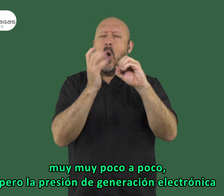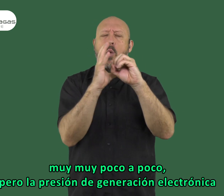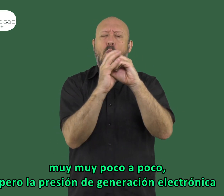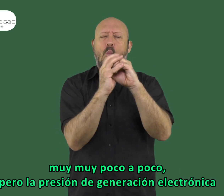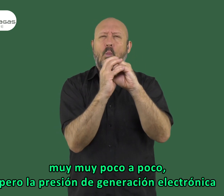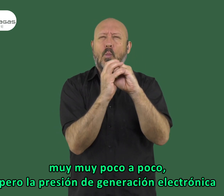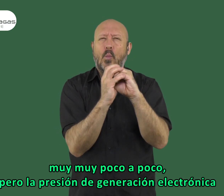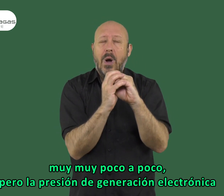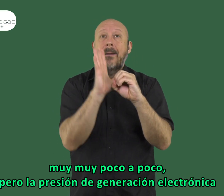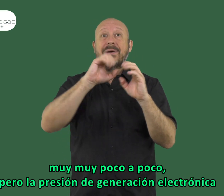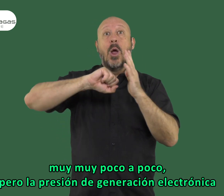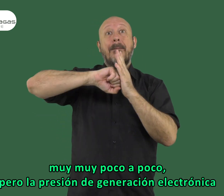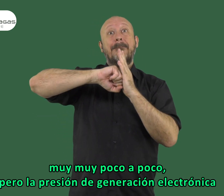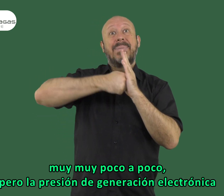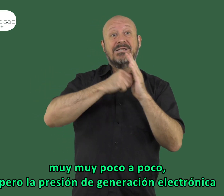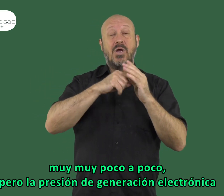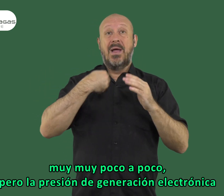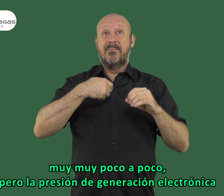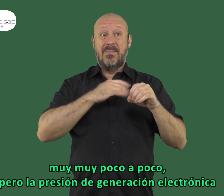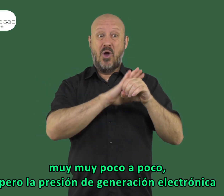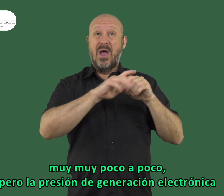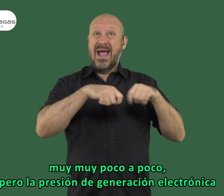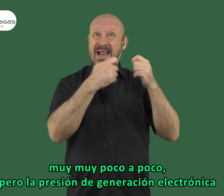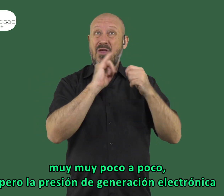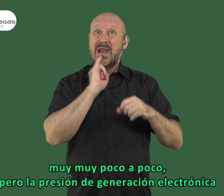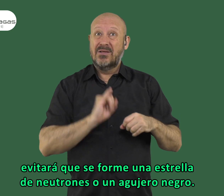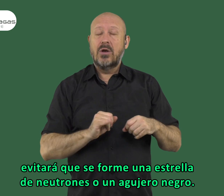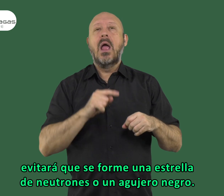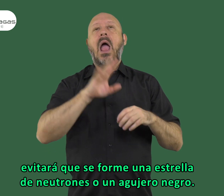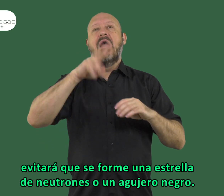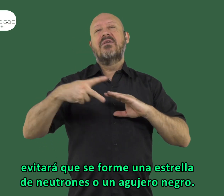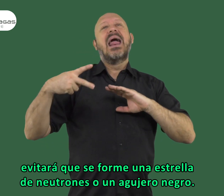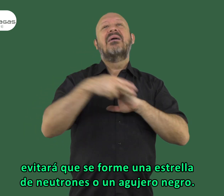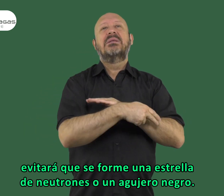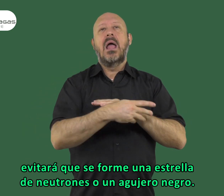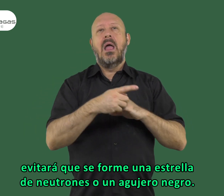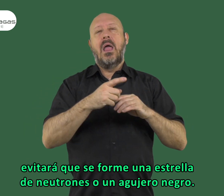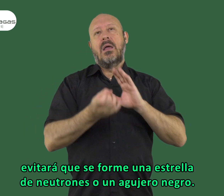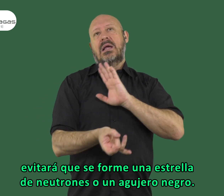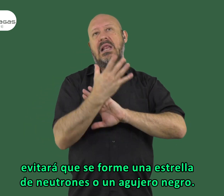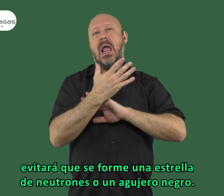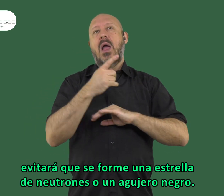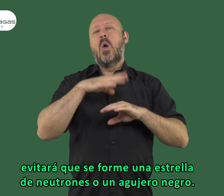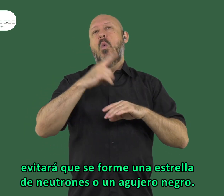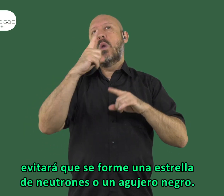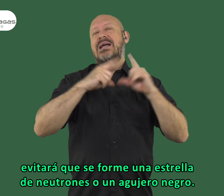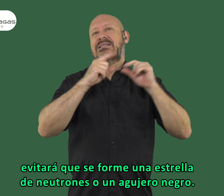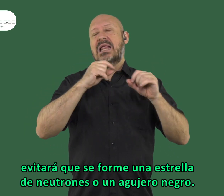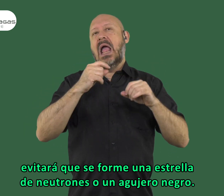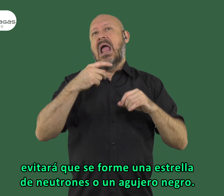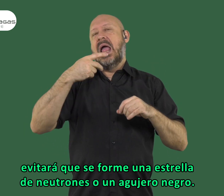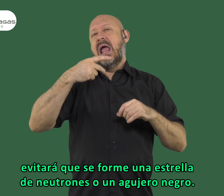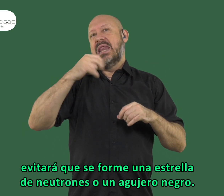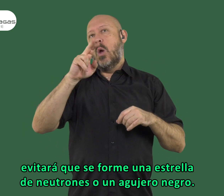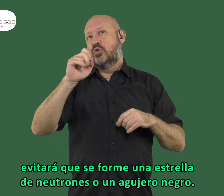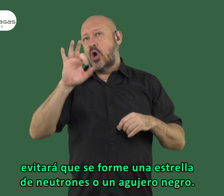poco a poco, pero la presión de generación electrónica evitará que se forme una estrella de neutrones o